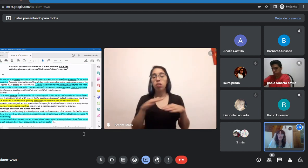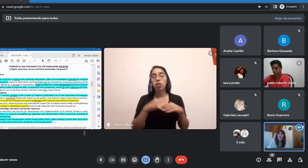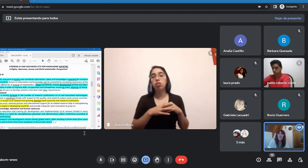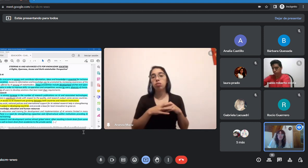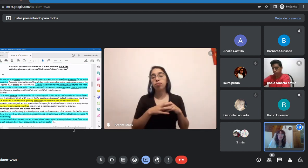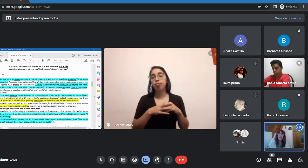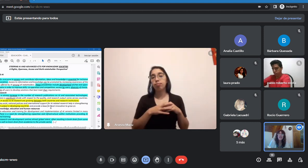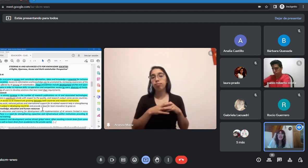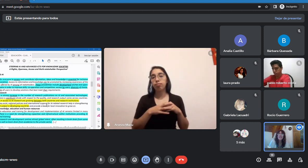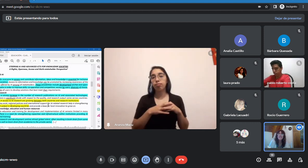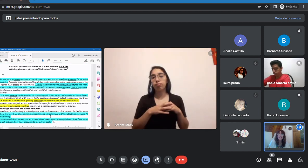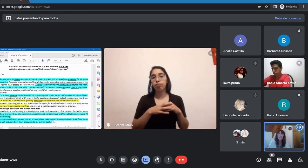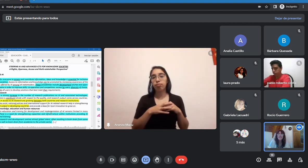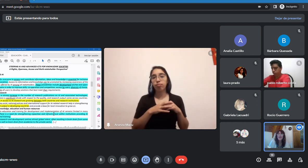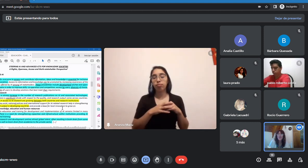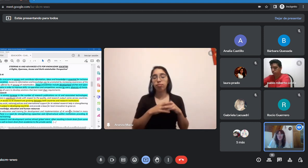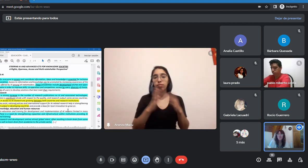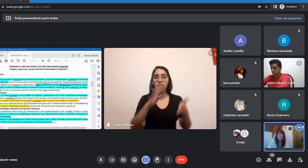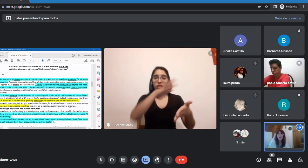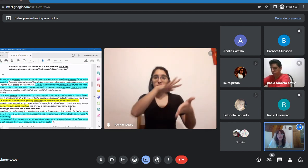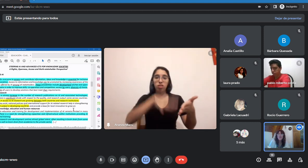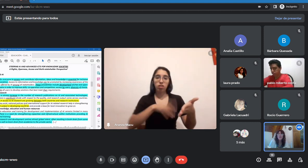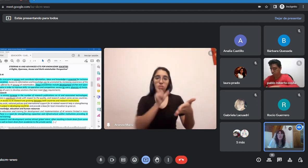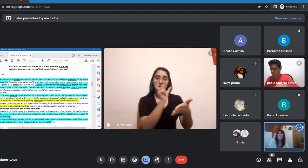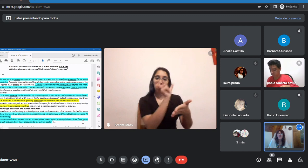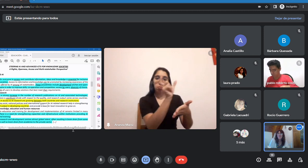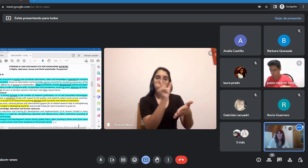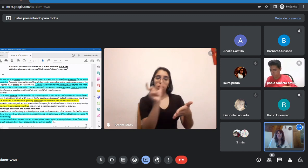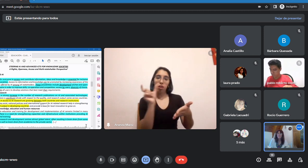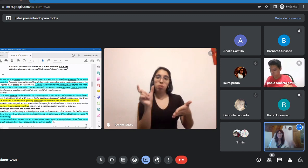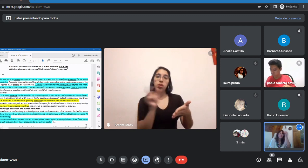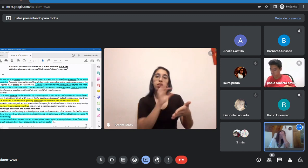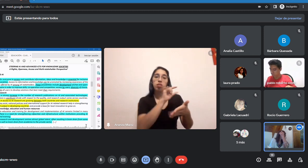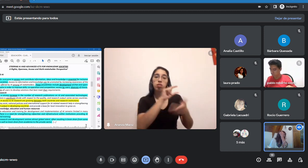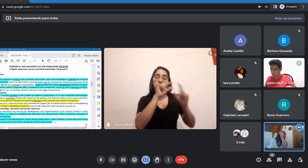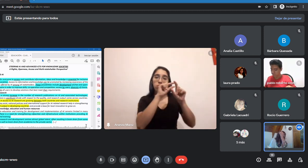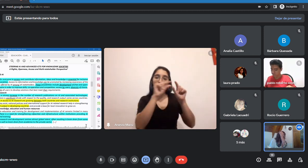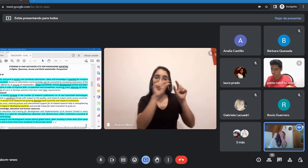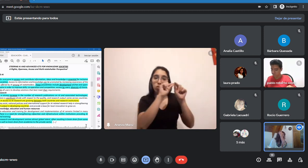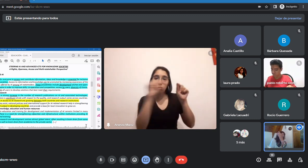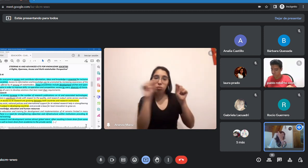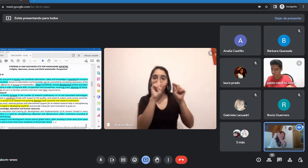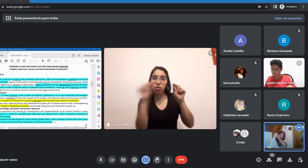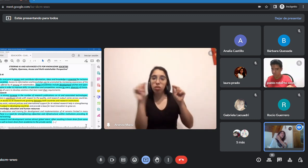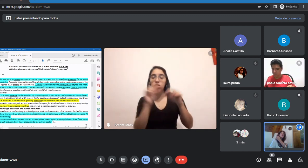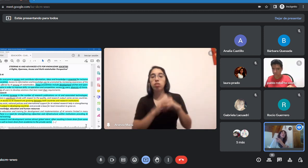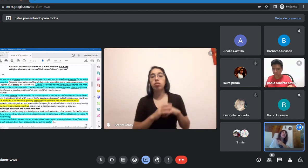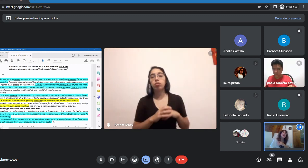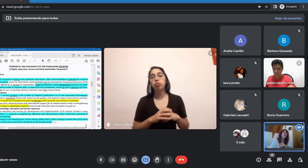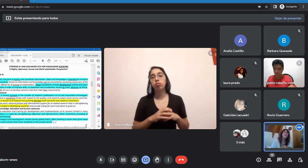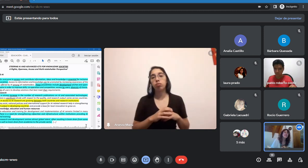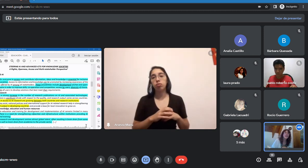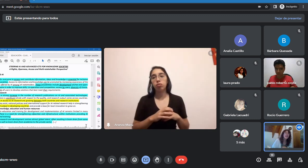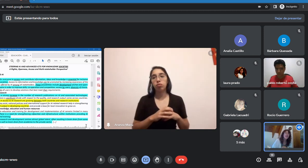Las palabras subrayadas y estas dos, ¿sí? Más que nada, bueno, y están en los... Si la quieren